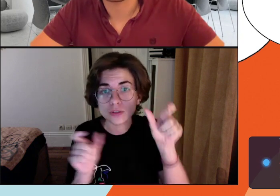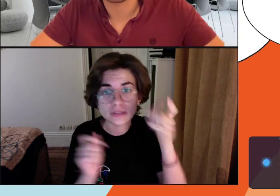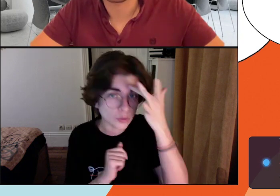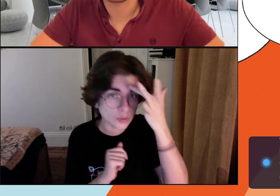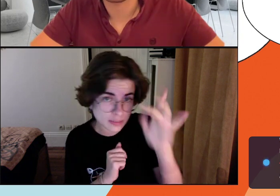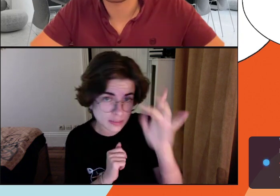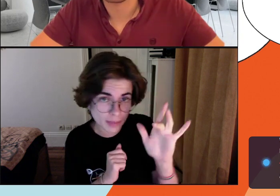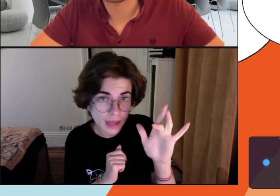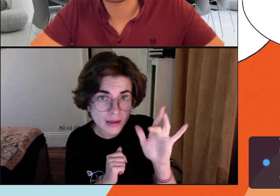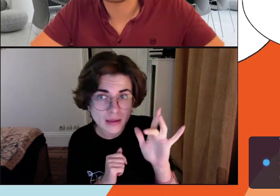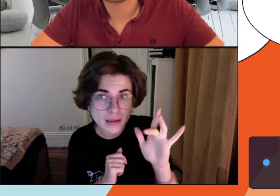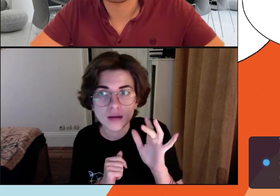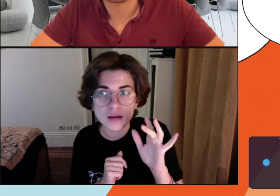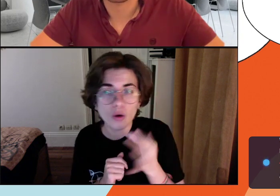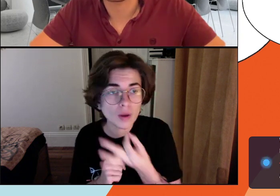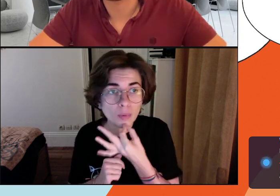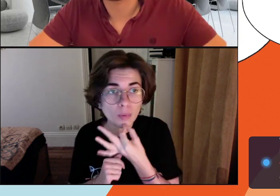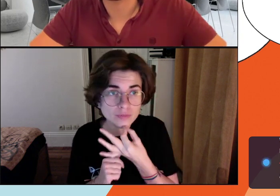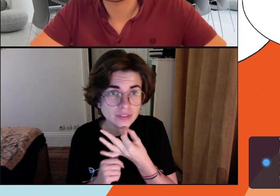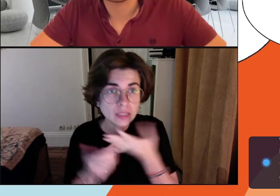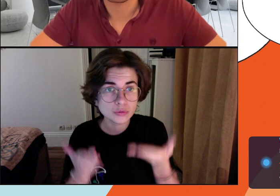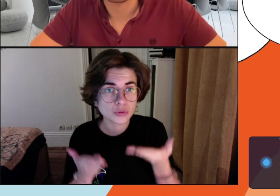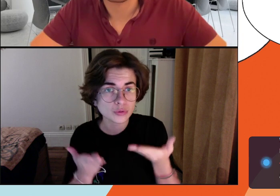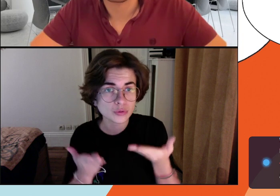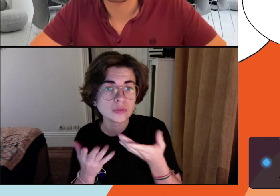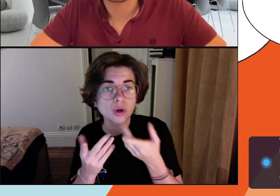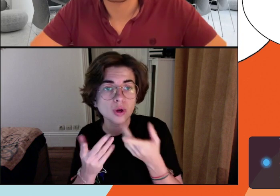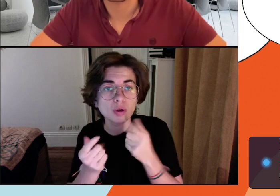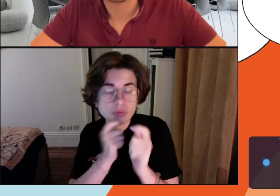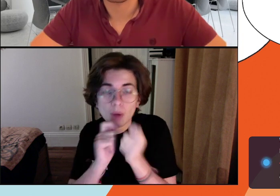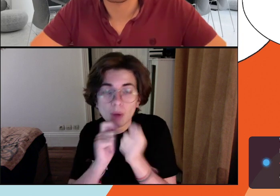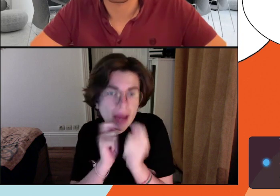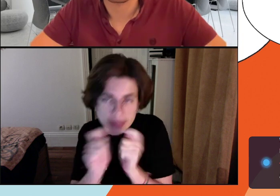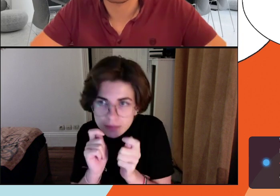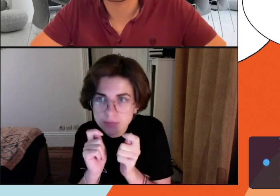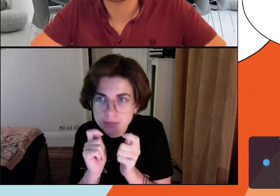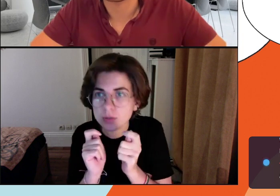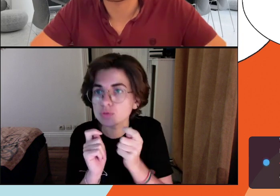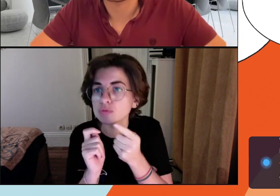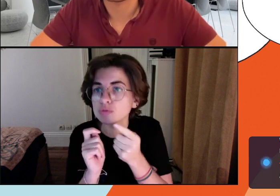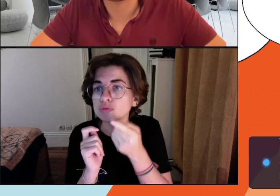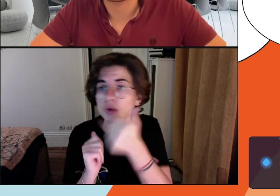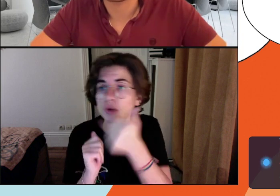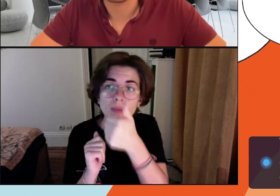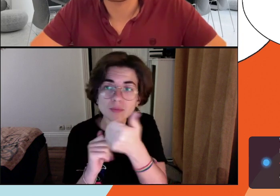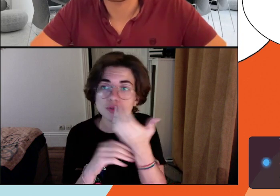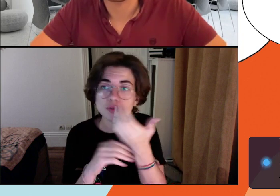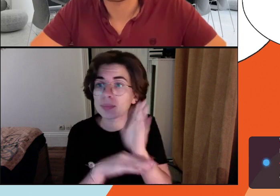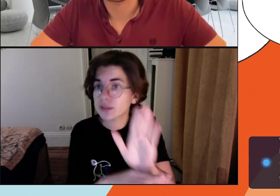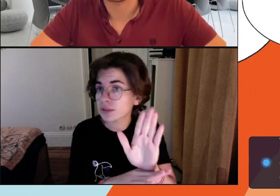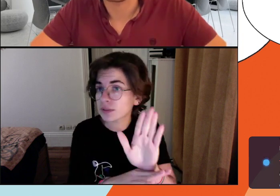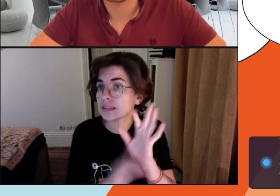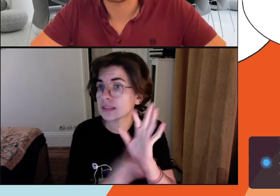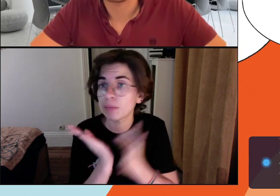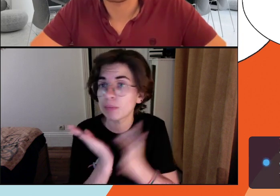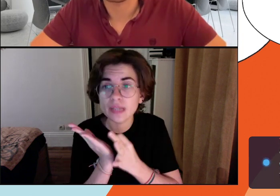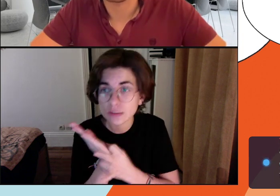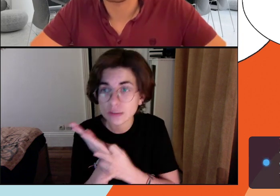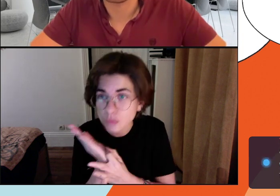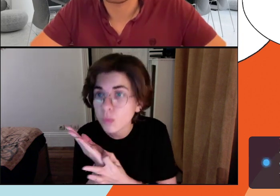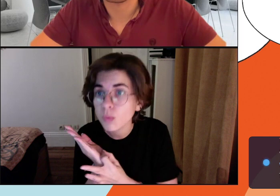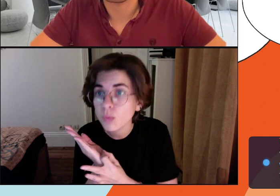connaissent pas, on va profiter aujourd'hui de parler. Toi-même, tu vas présenter